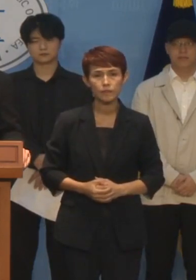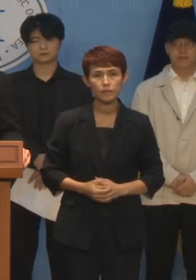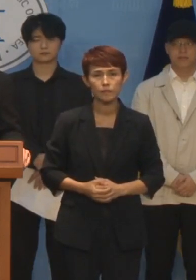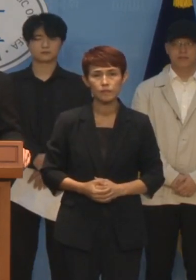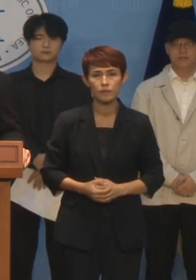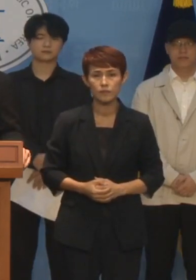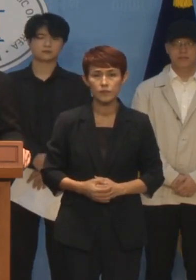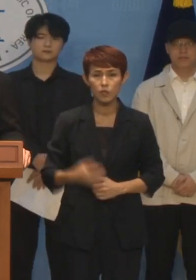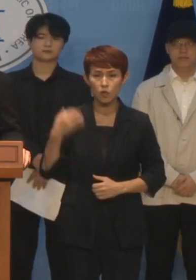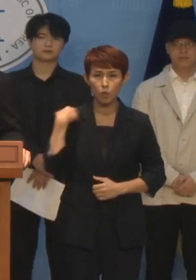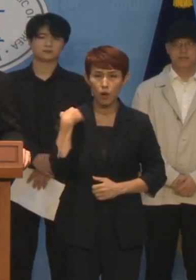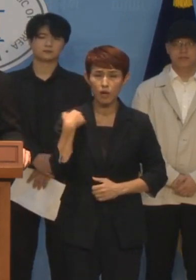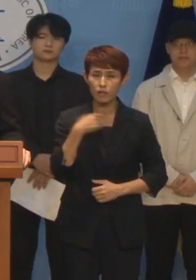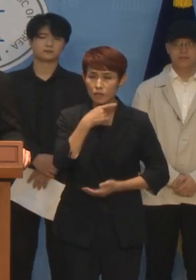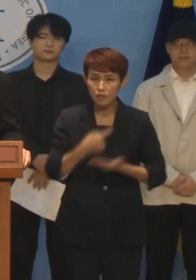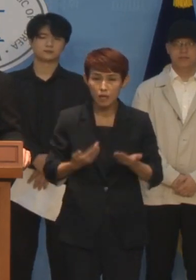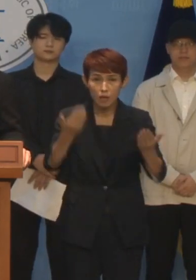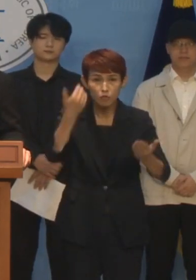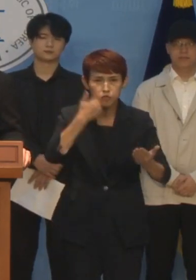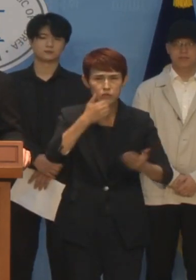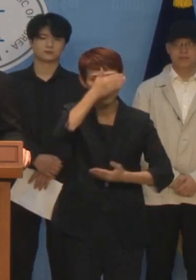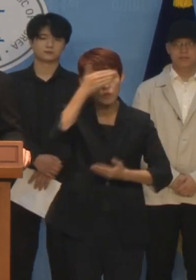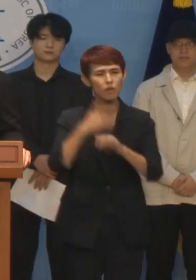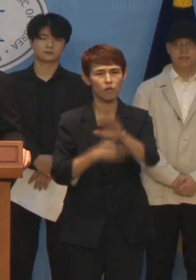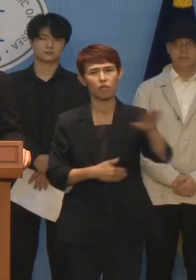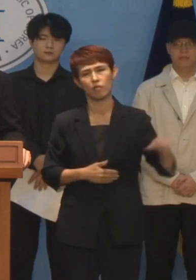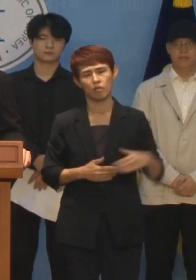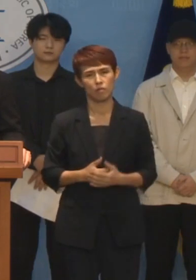그리고 그 여파의 가장 큰 희생자는 바로 청년 세대입니다.